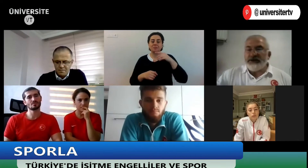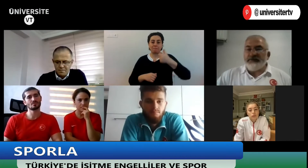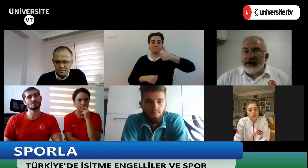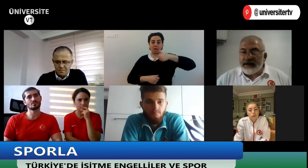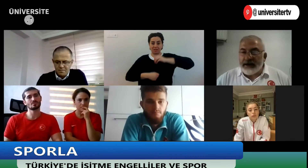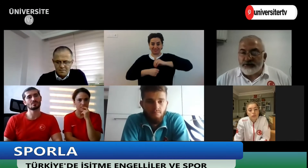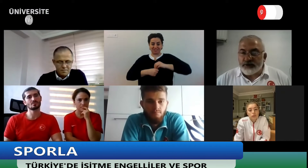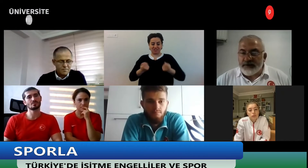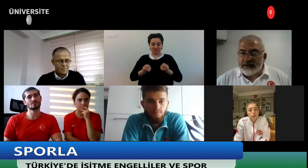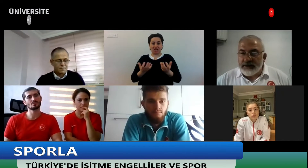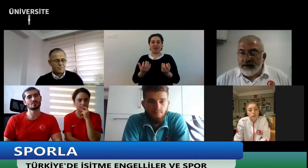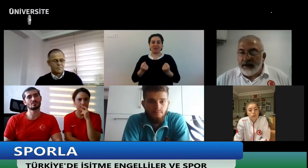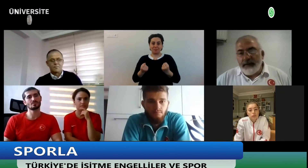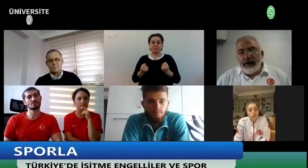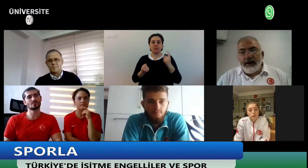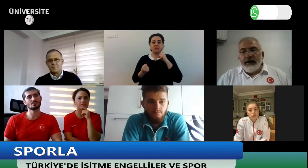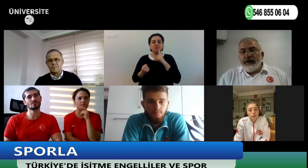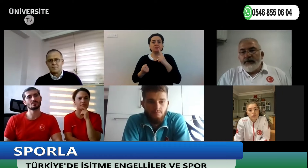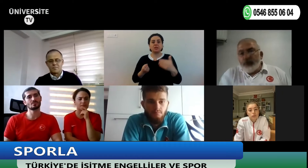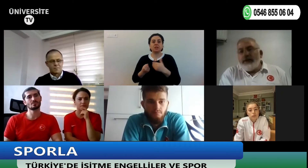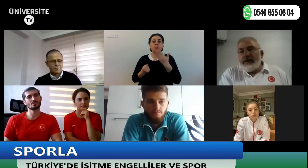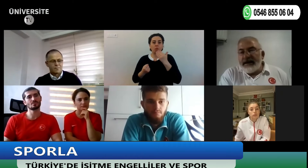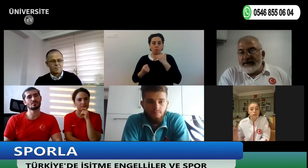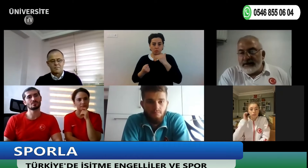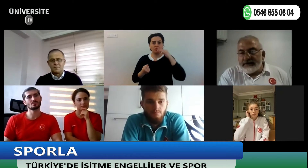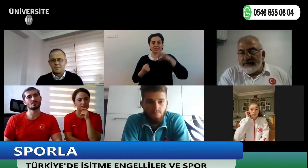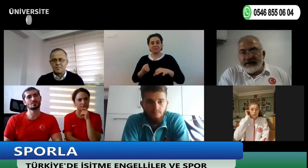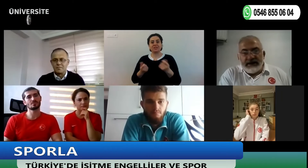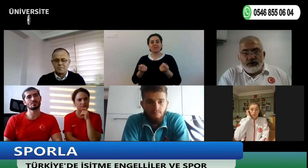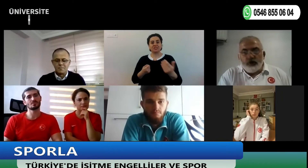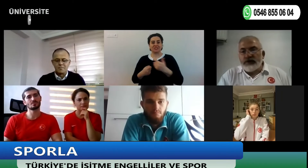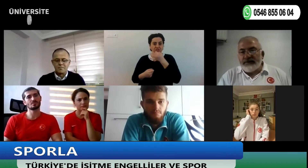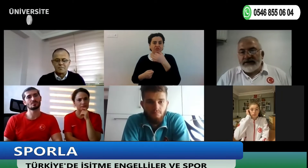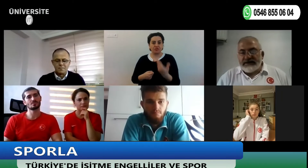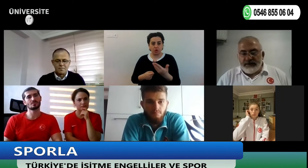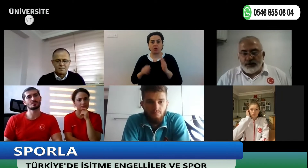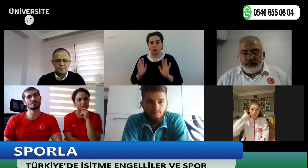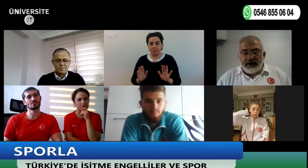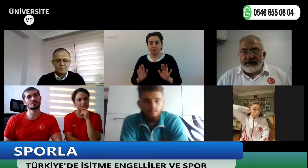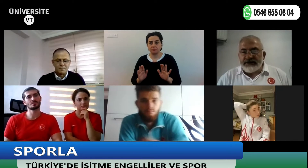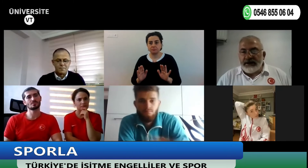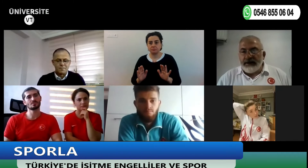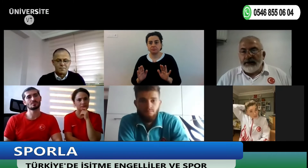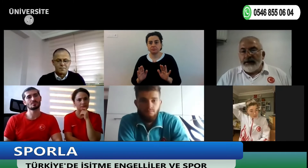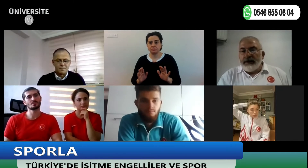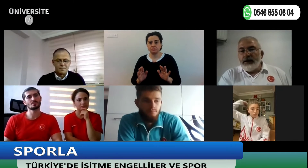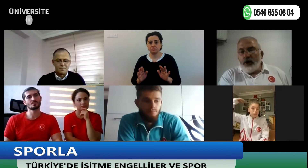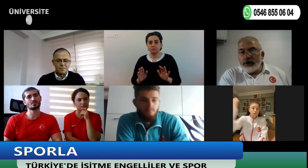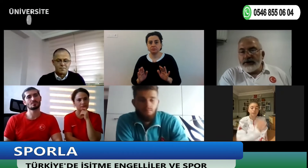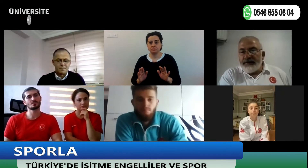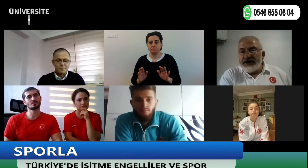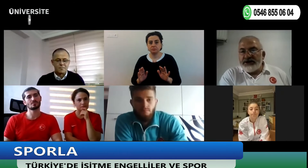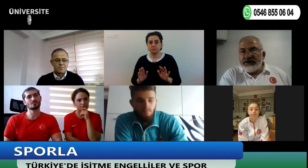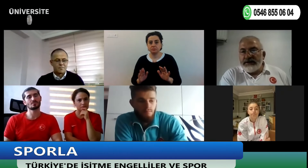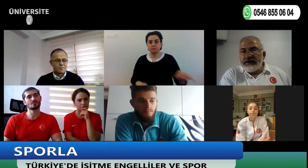Şimdi işitme engelli kadrosu var. Ama problemler de var. Mesela çok uzatmak istemiyorum yayın şey.